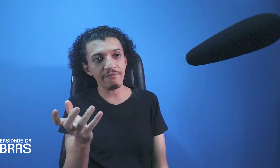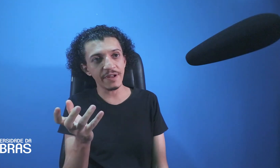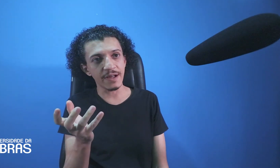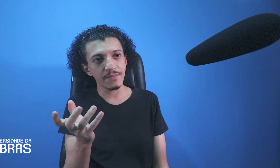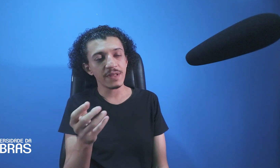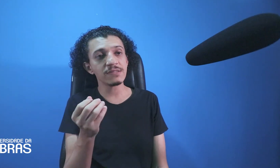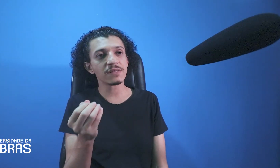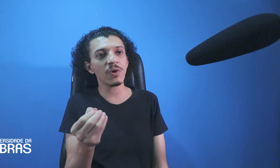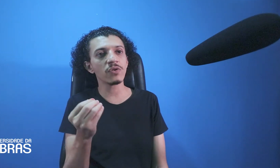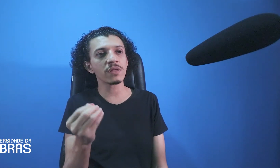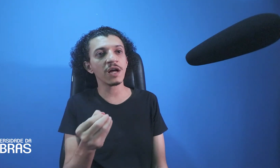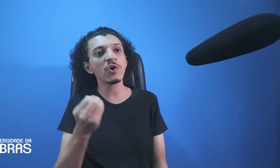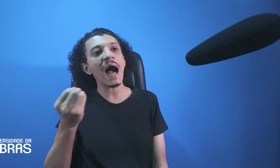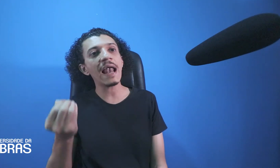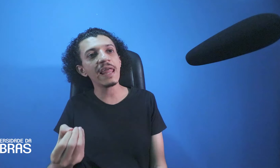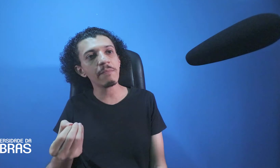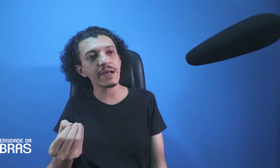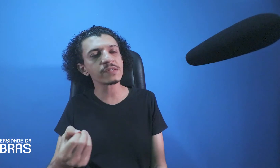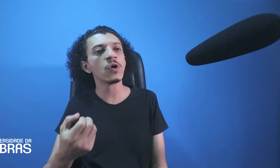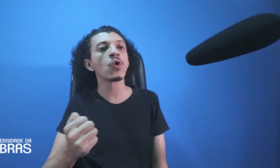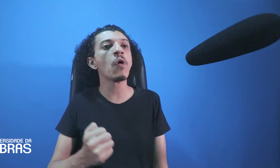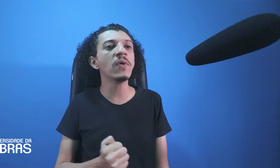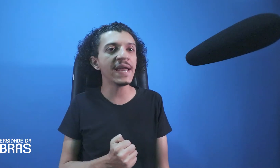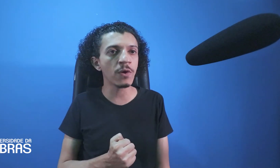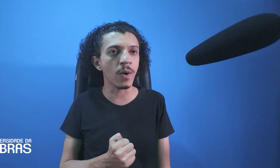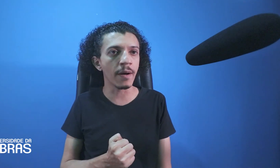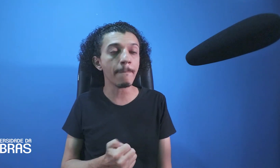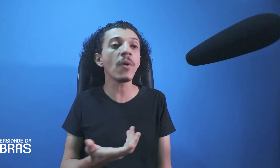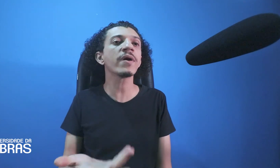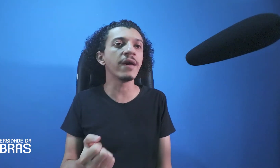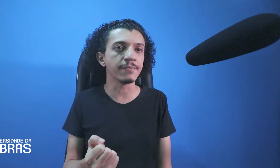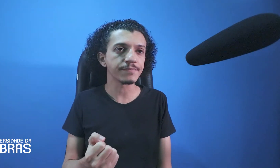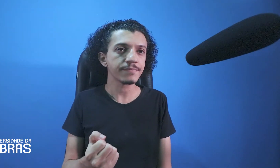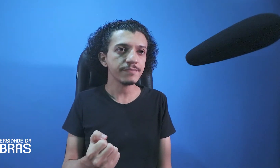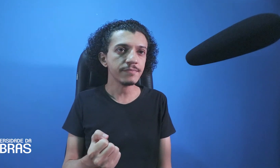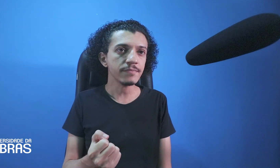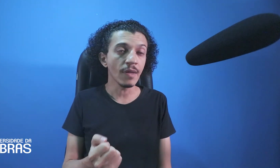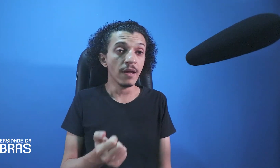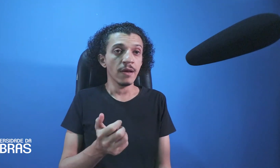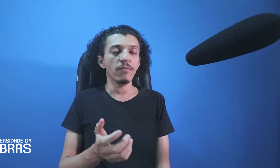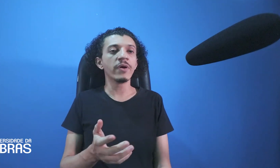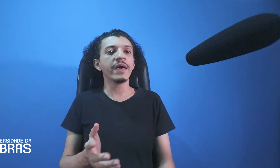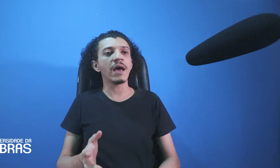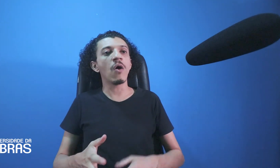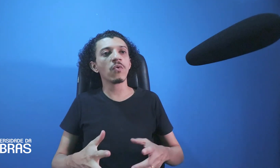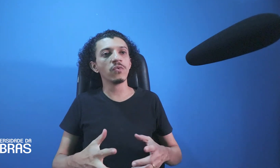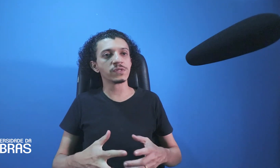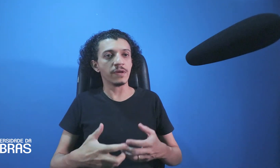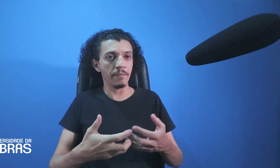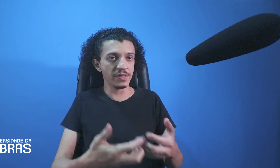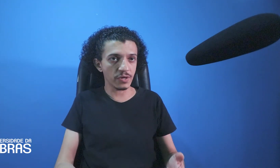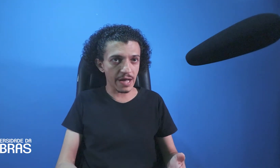África estão adotando a Libras como língua. Por quê? Porque alguns